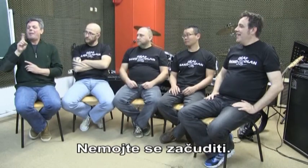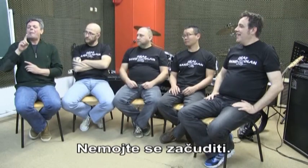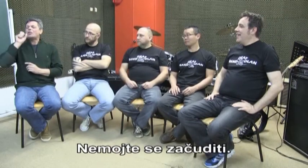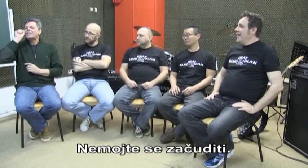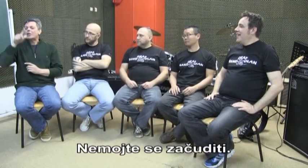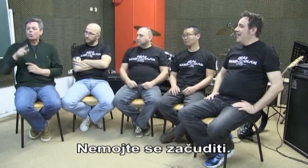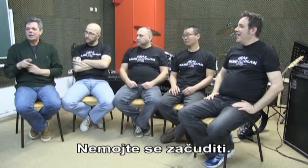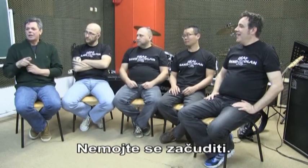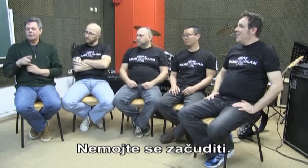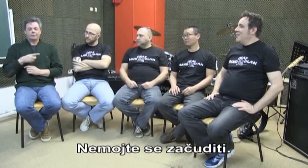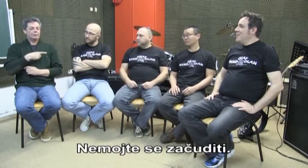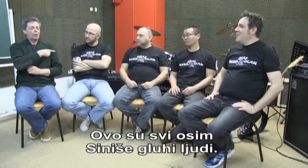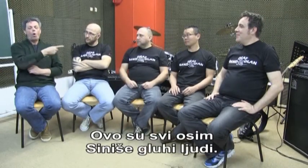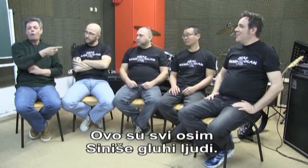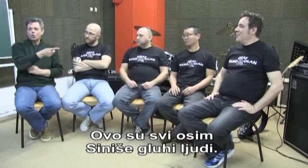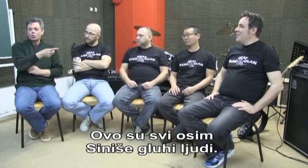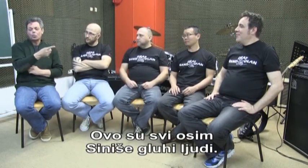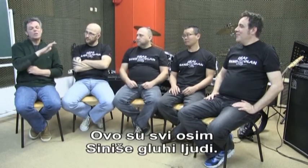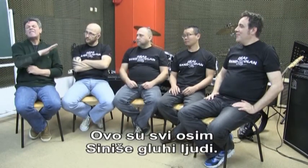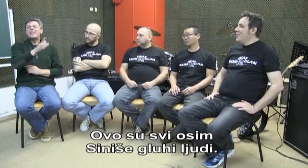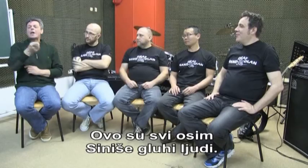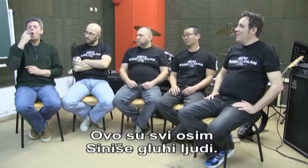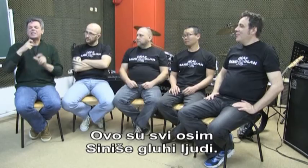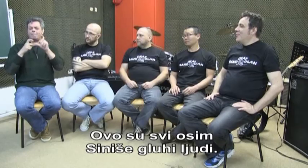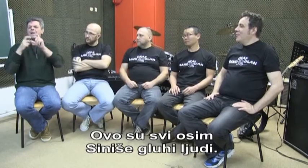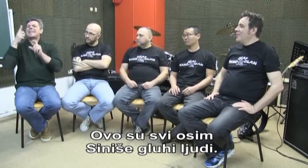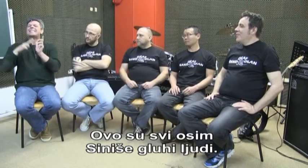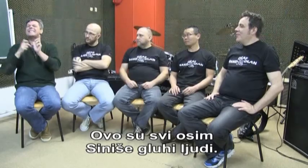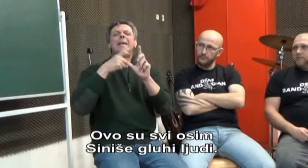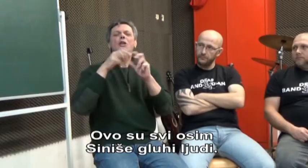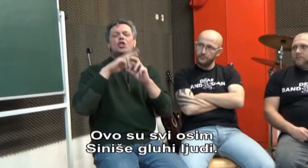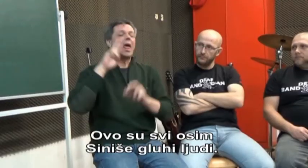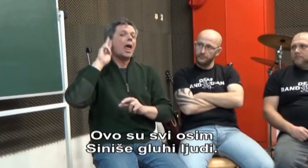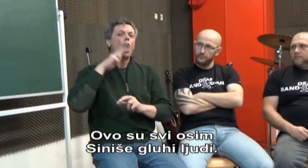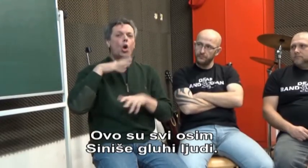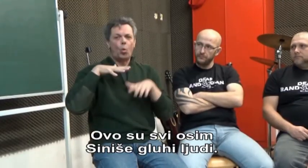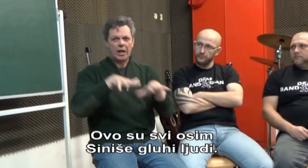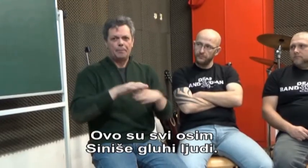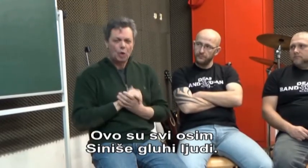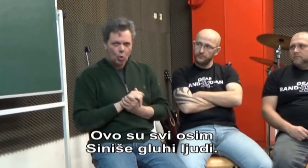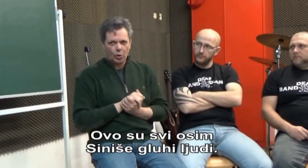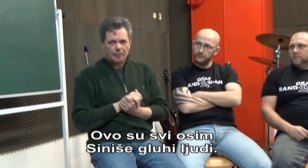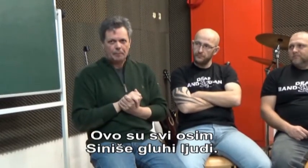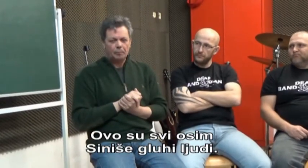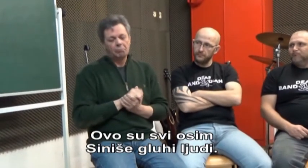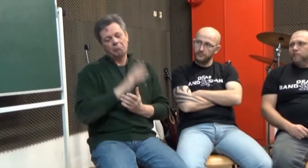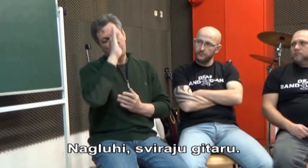Nemojte se začuditi. Ovo su svi, osim Siniše, gluhi ljudi.